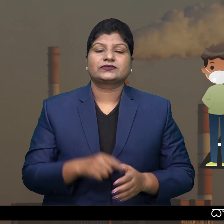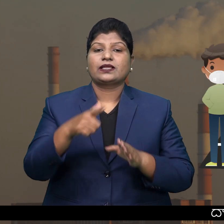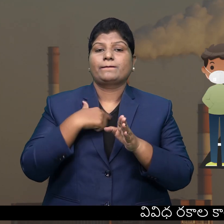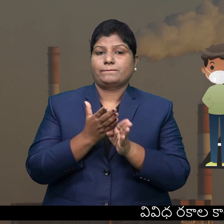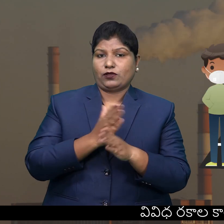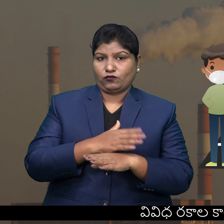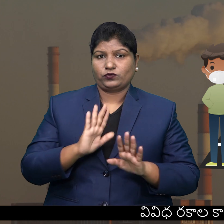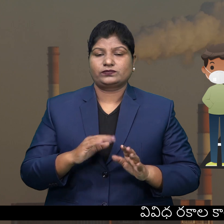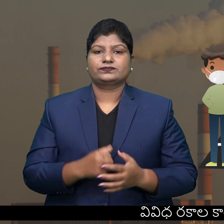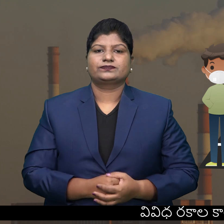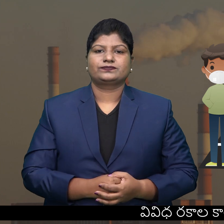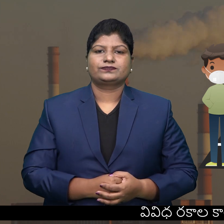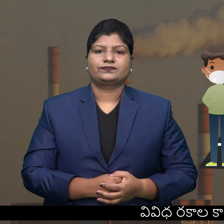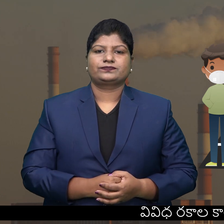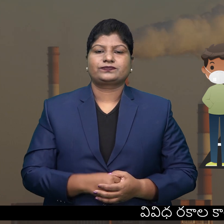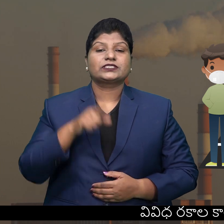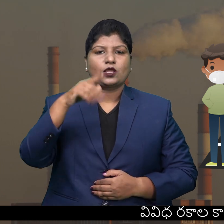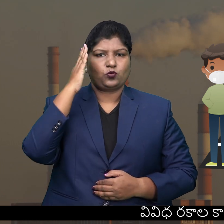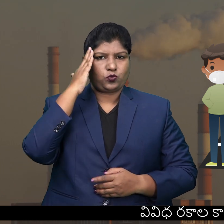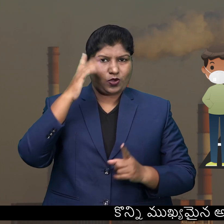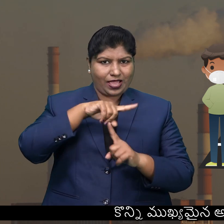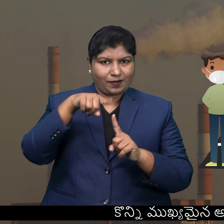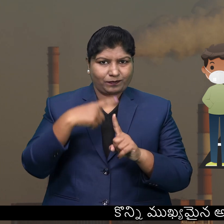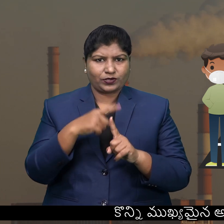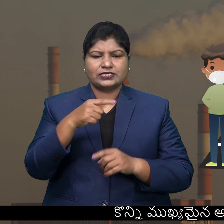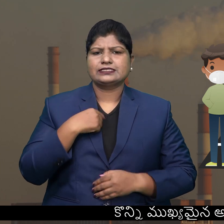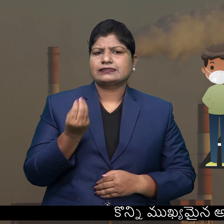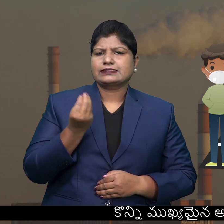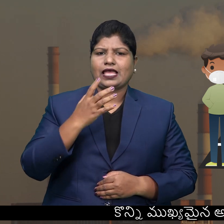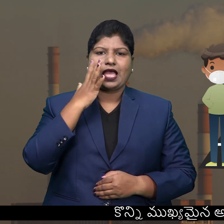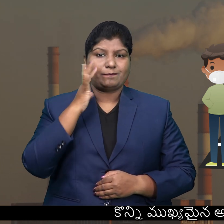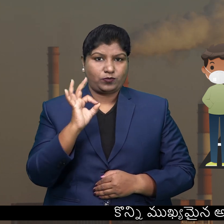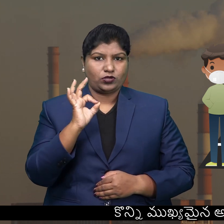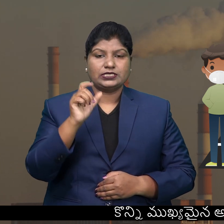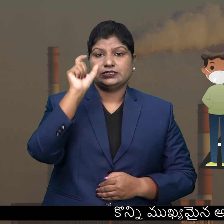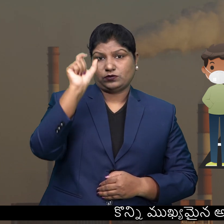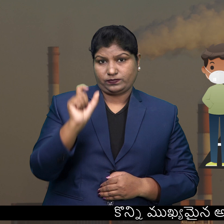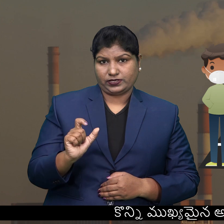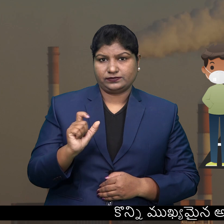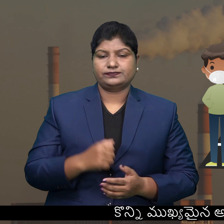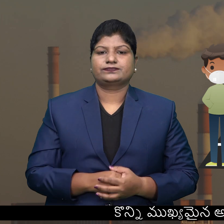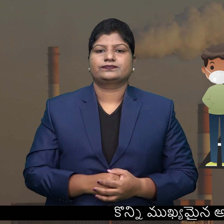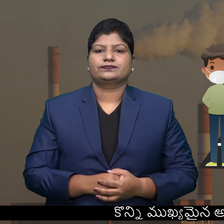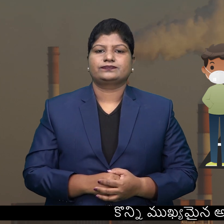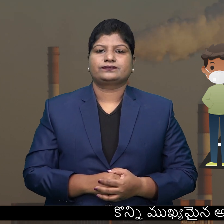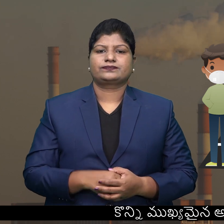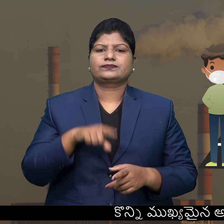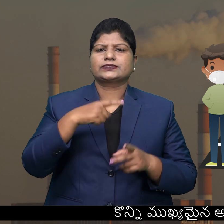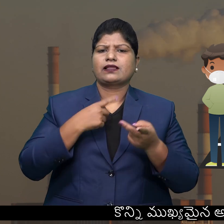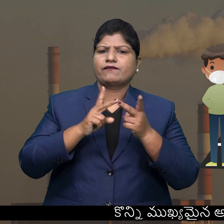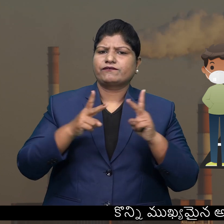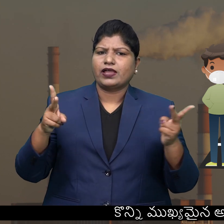దానికి ముందు వివిధ రకాల కాలుష్యానికి సంబంధించిన కొన్ని ముఖ్యమైన అంశాల గురించి తెలుసుకోండి.